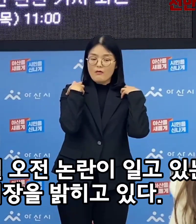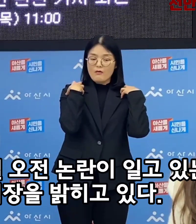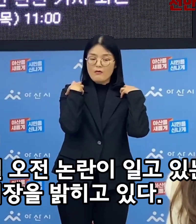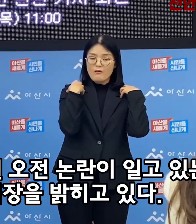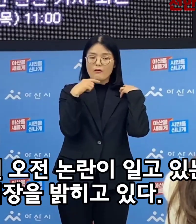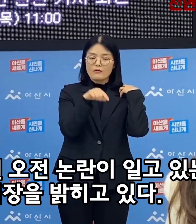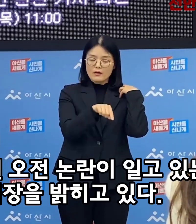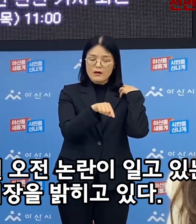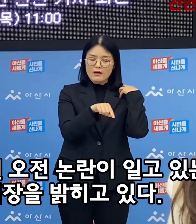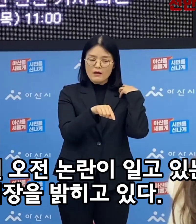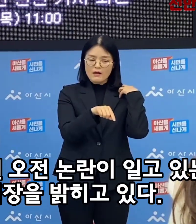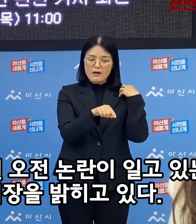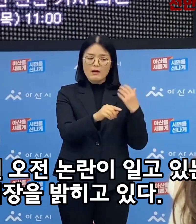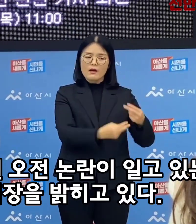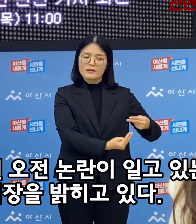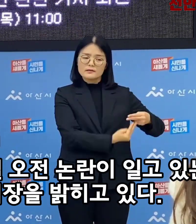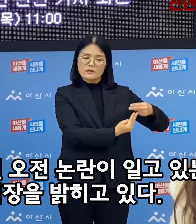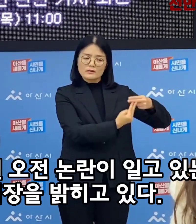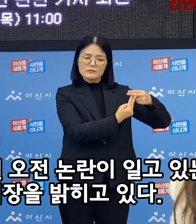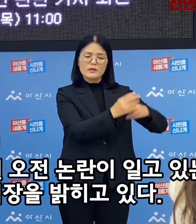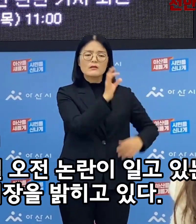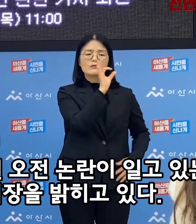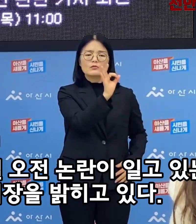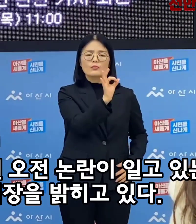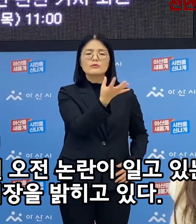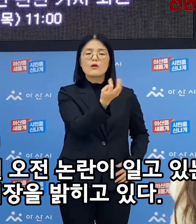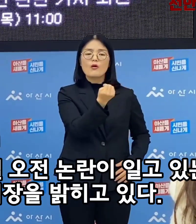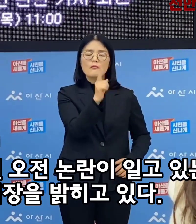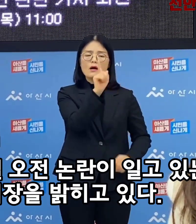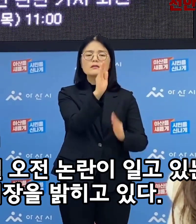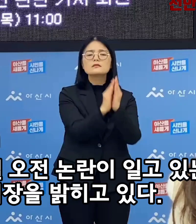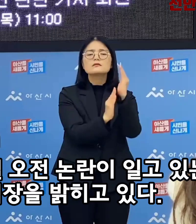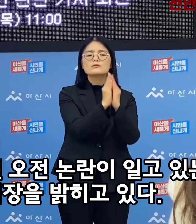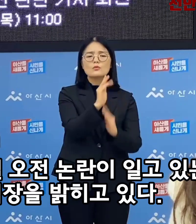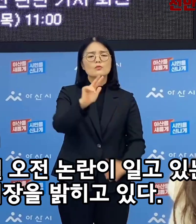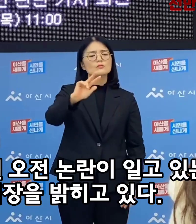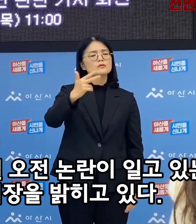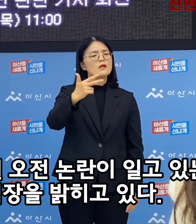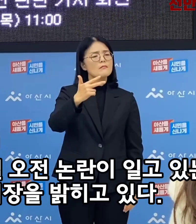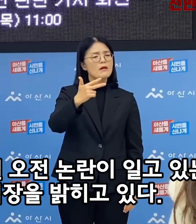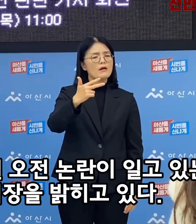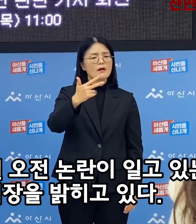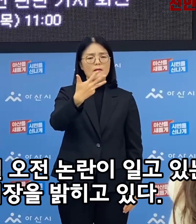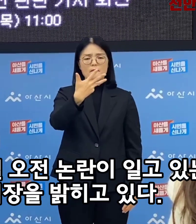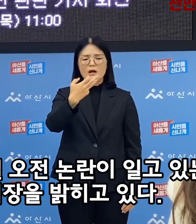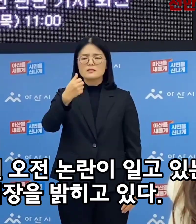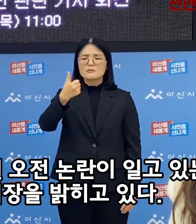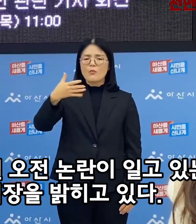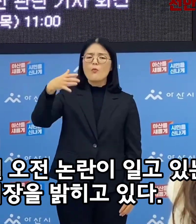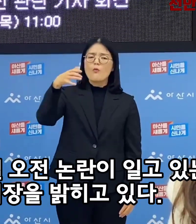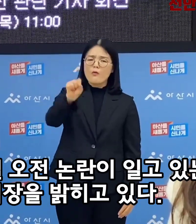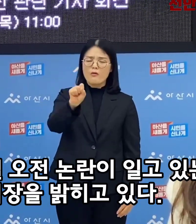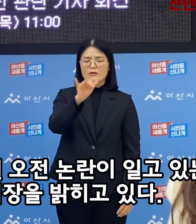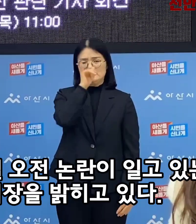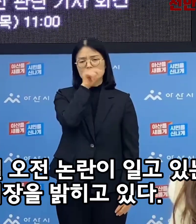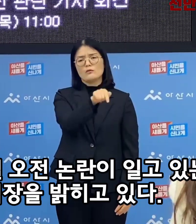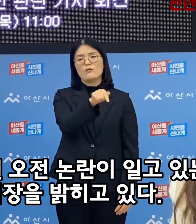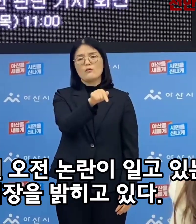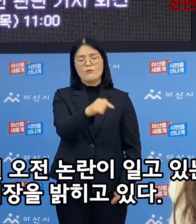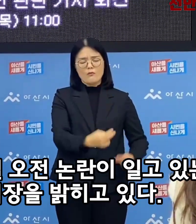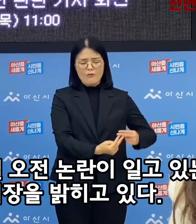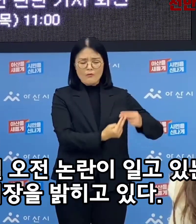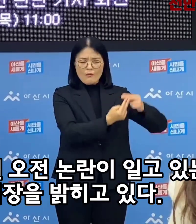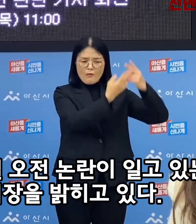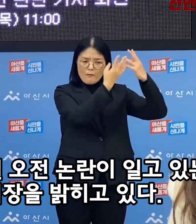기반교육 재정으로 적립된 기금이 무려 1조 785억 원이 있다는 것을 발견했습니다. 그 많은 돈을